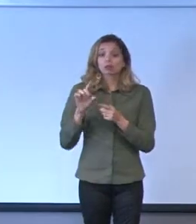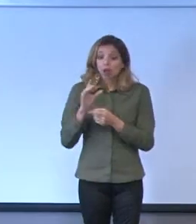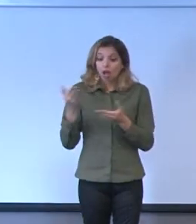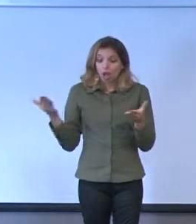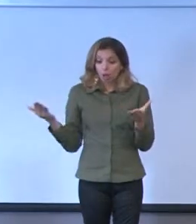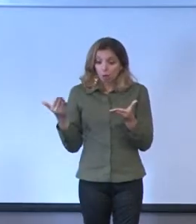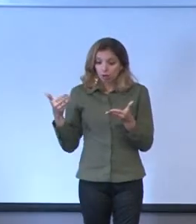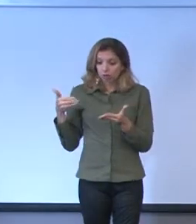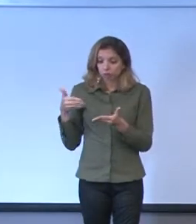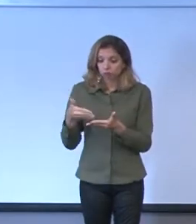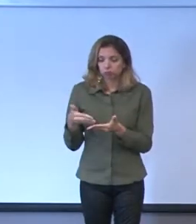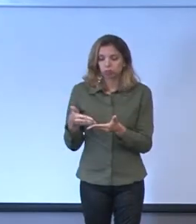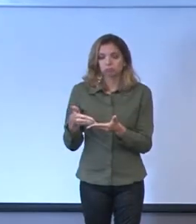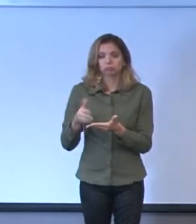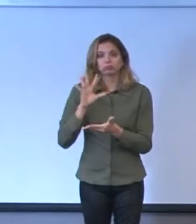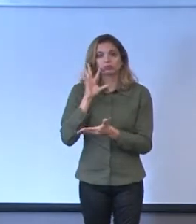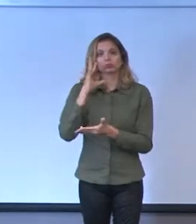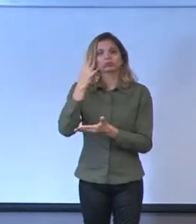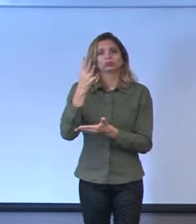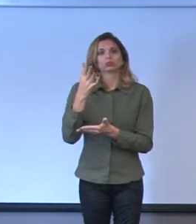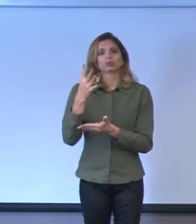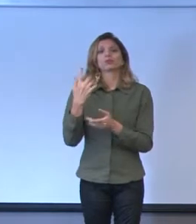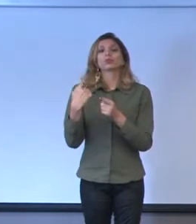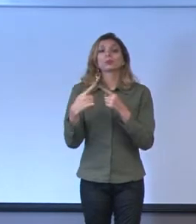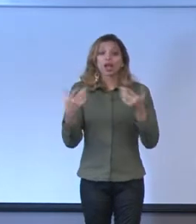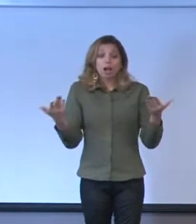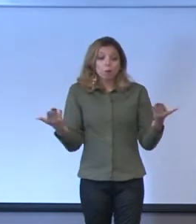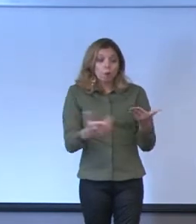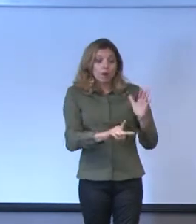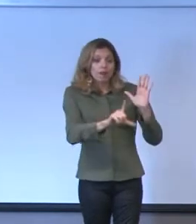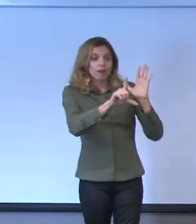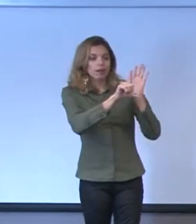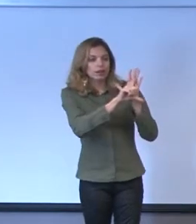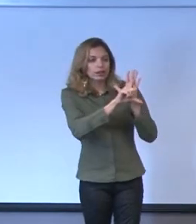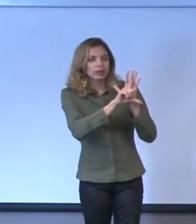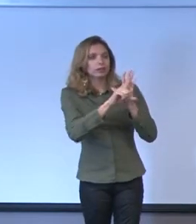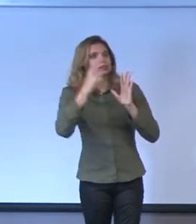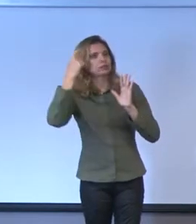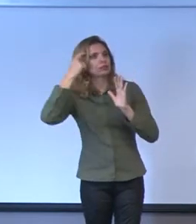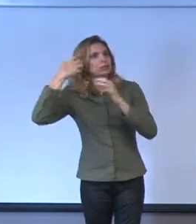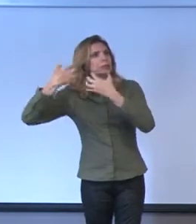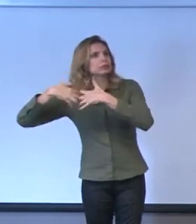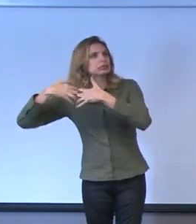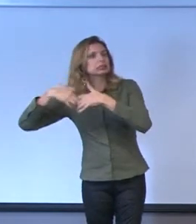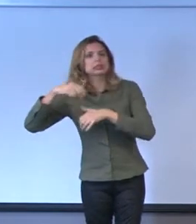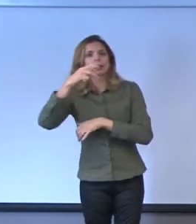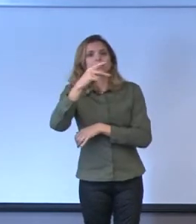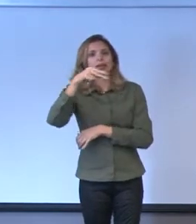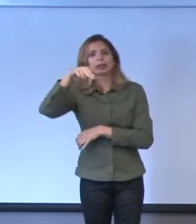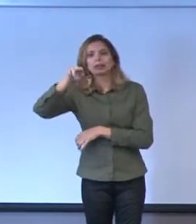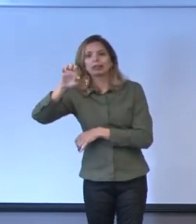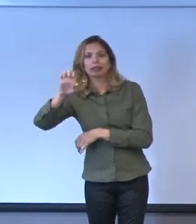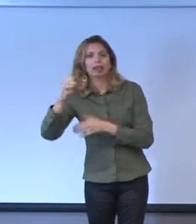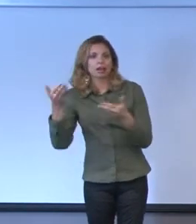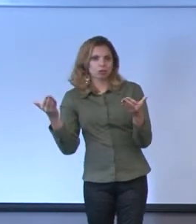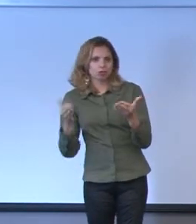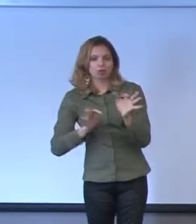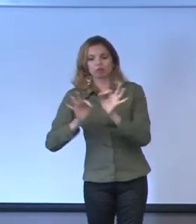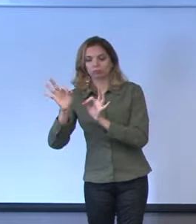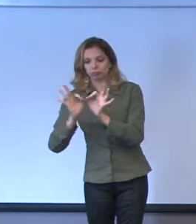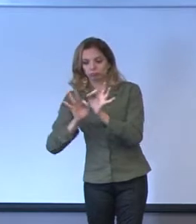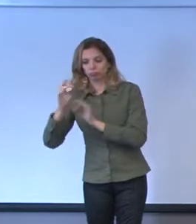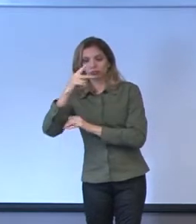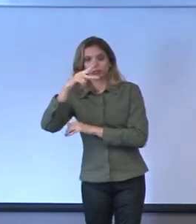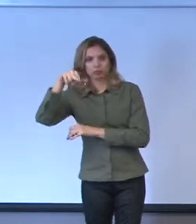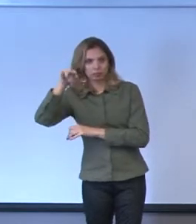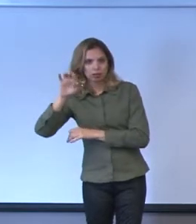até que ponto essas leis, e pensando um pouco no PNE também, que a gente está aí na fase de implementação do